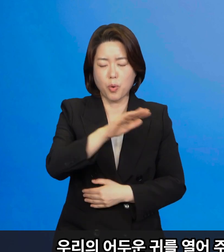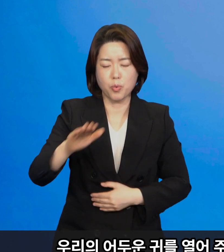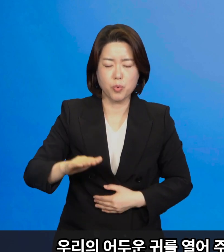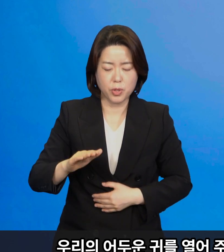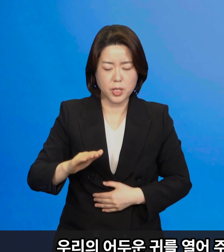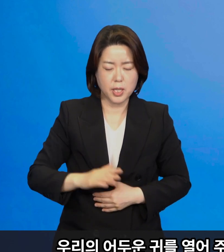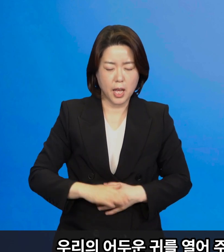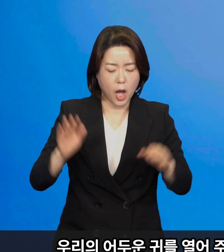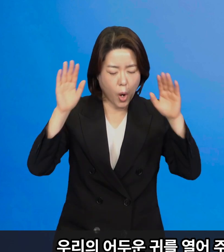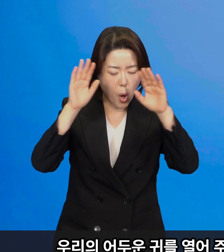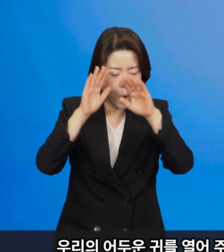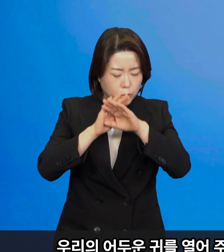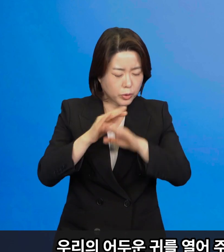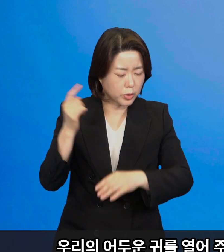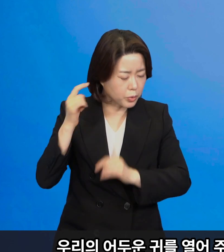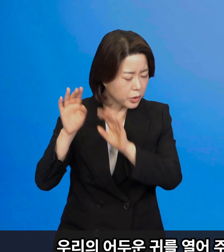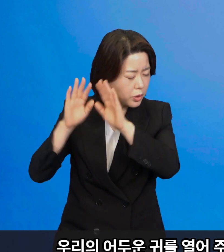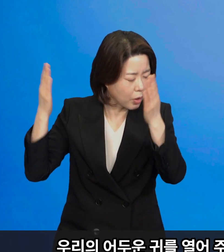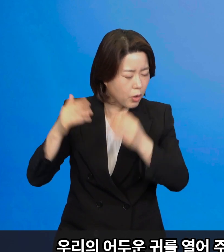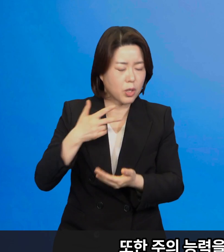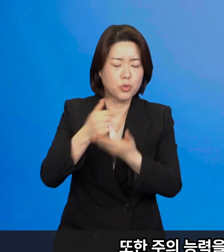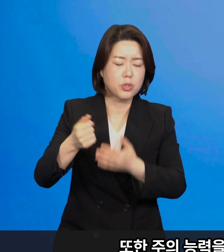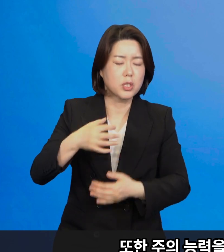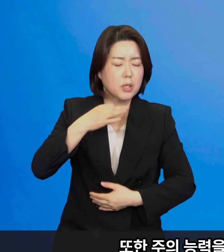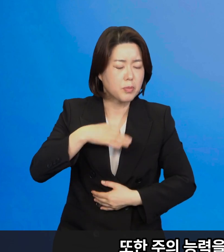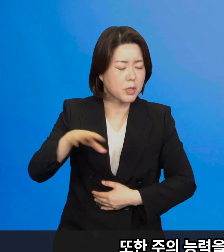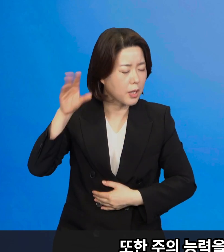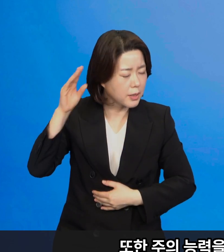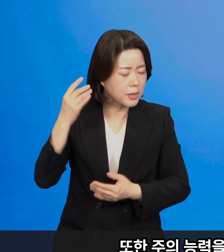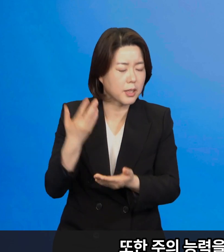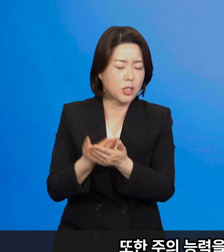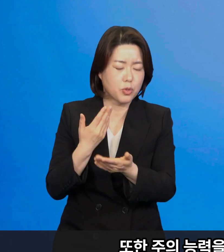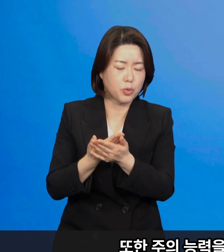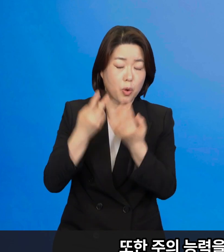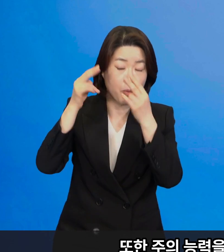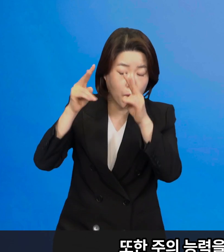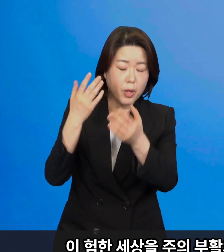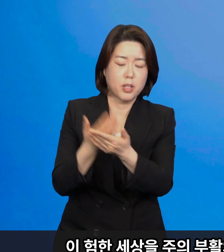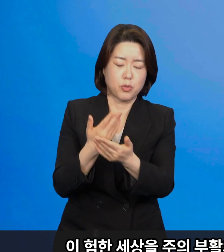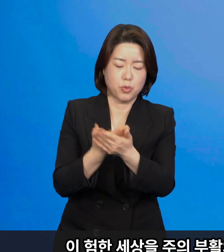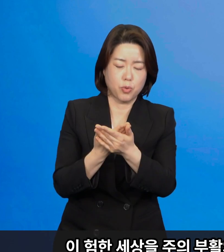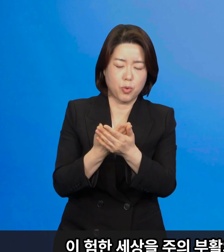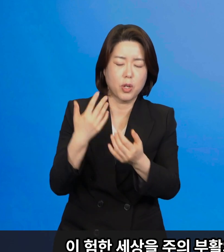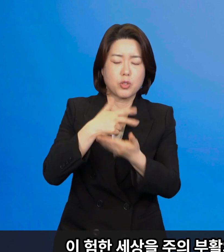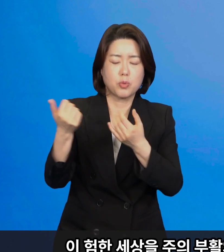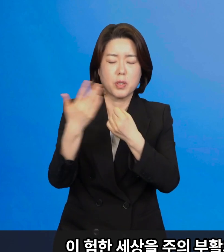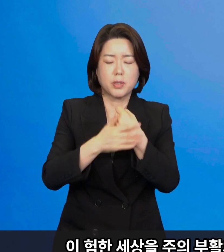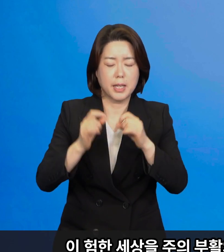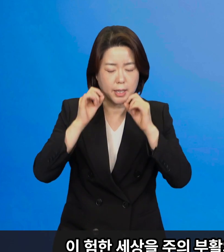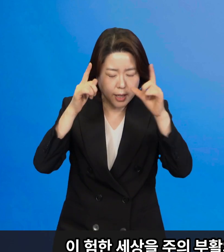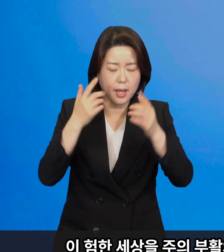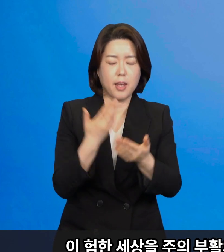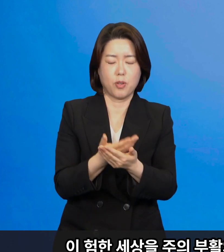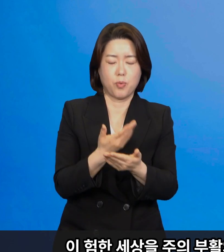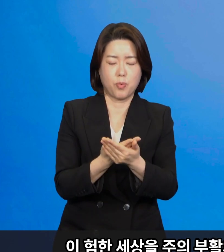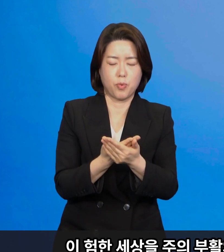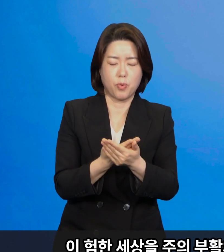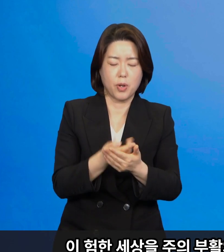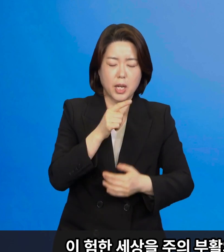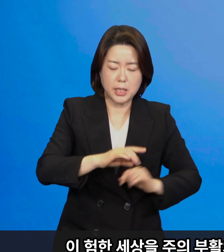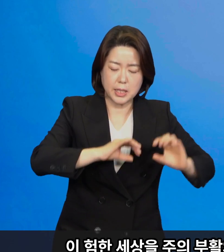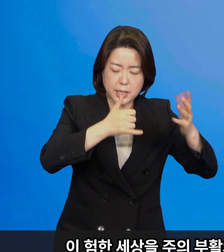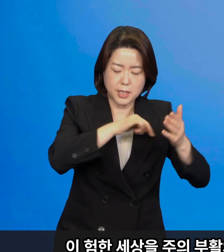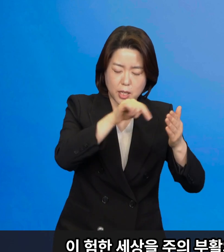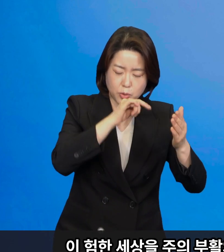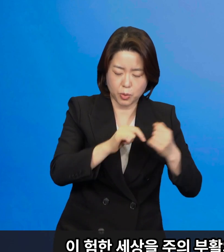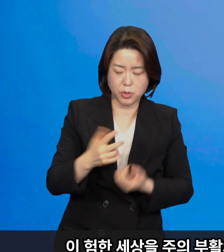길을 열어주셔서 주의 음성을 듣게 하시며 또한 주의 능력을 깨닫게 하여 주셔서 이 험한 세상을 주의 부활의